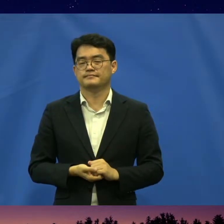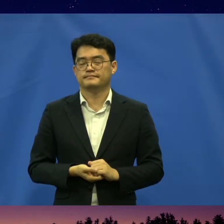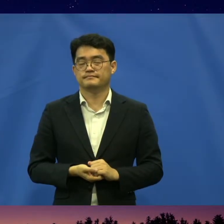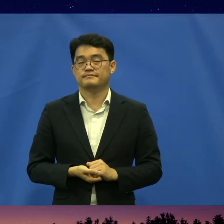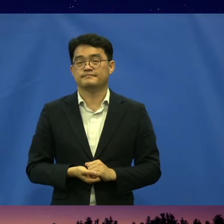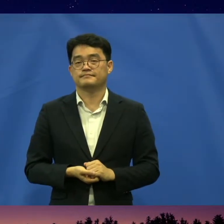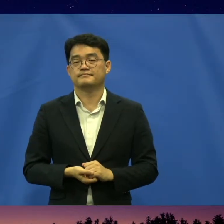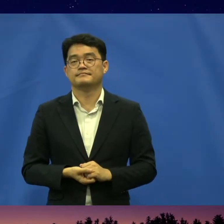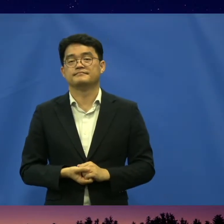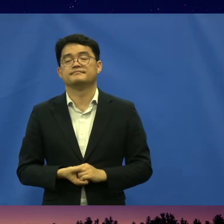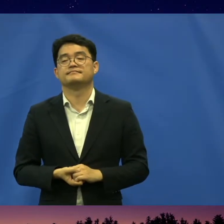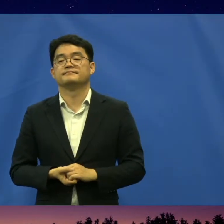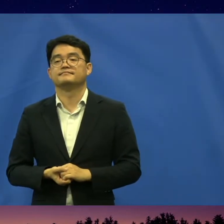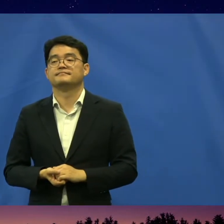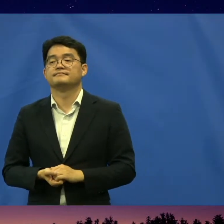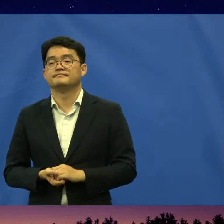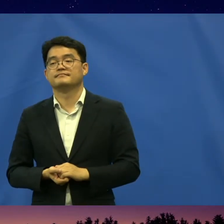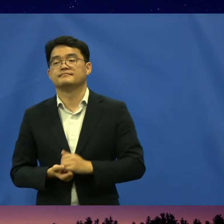흘러가요.